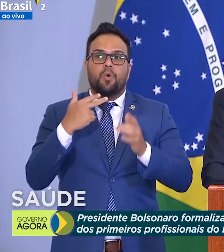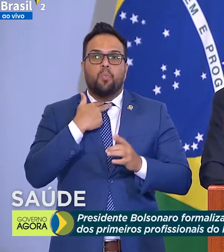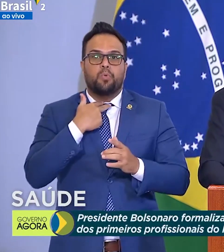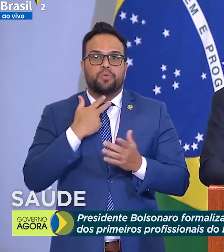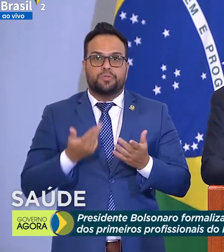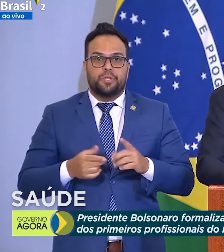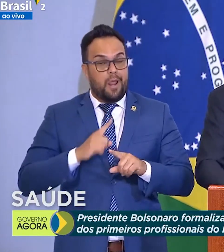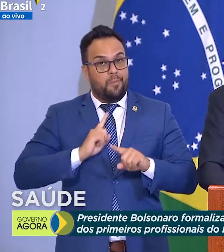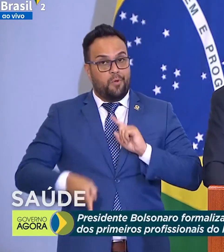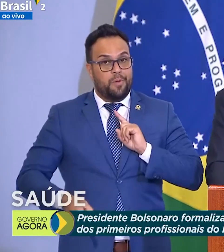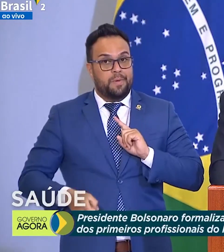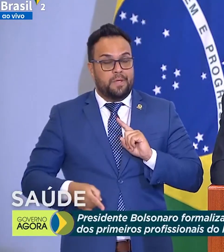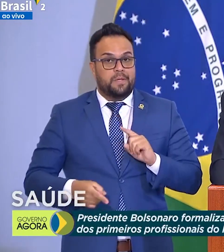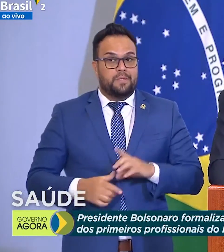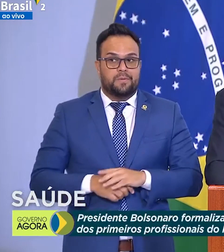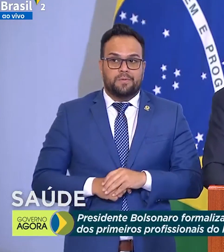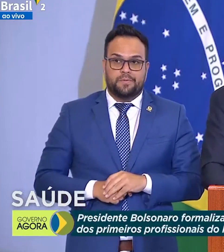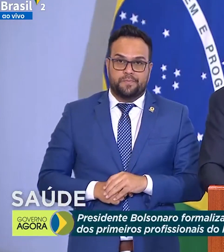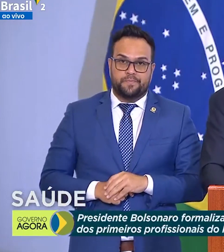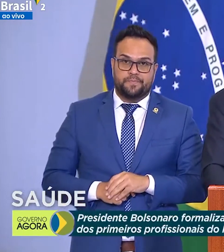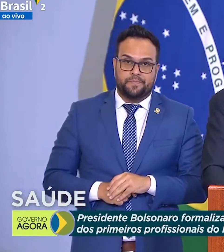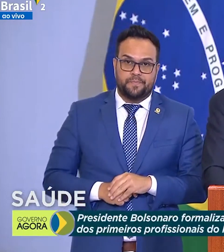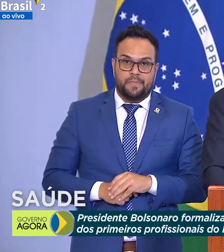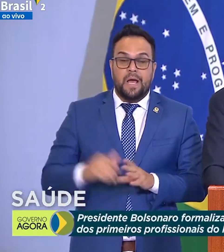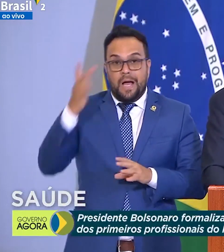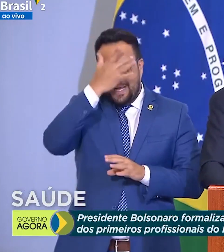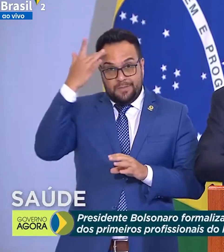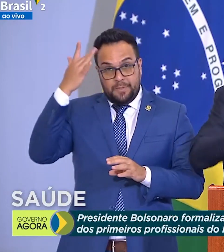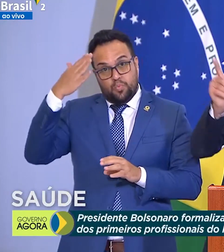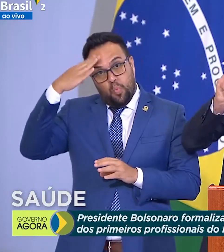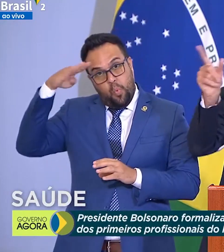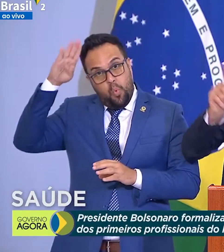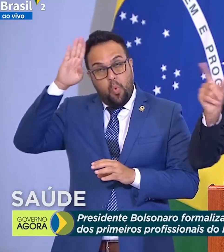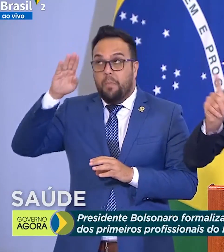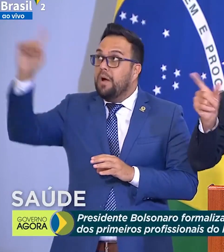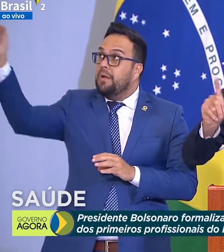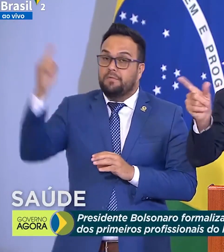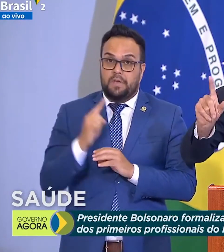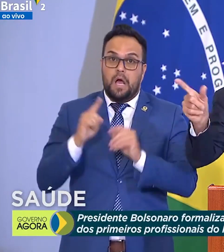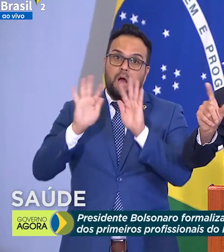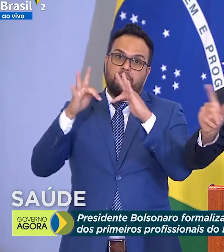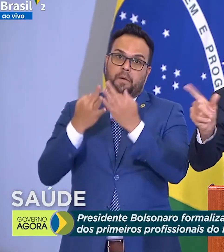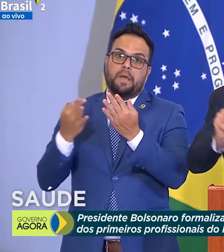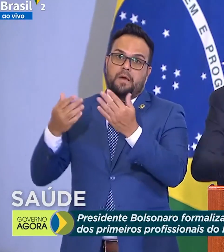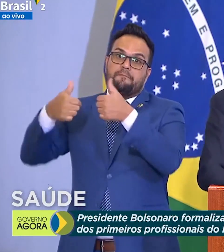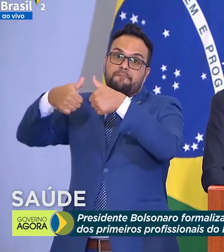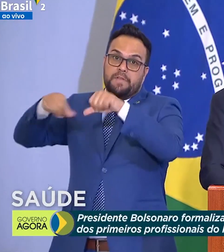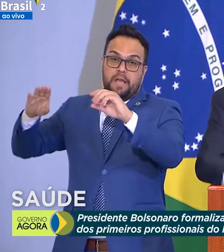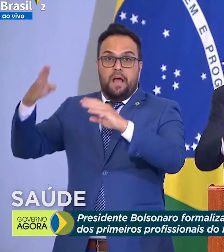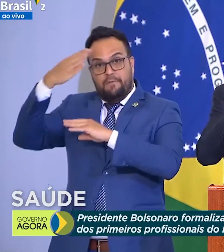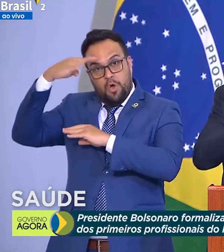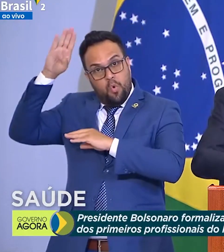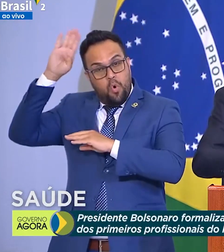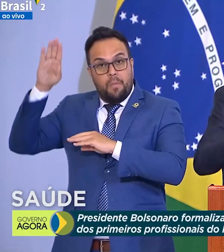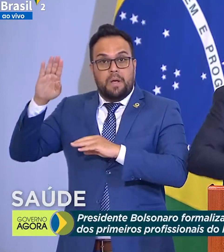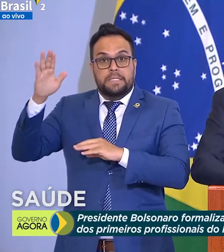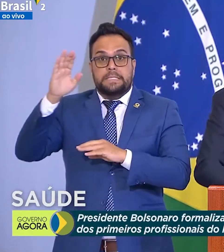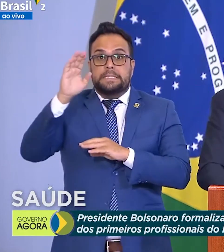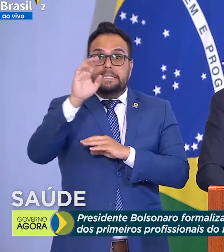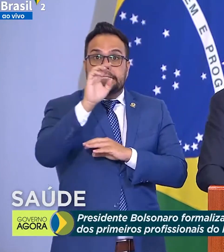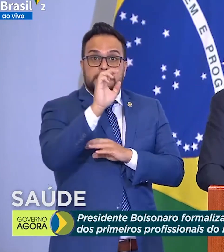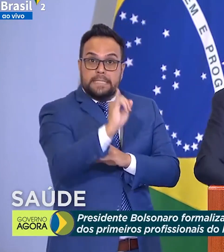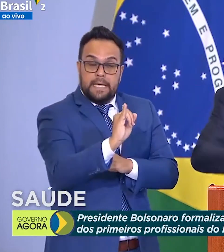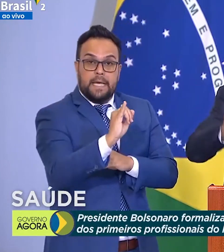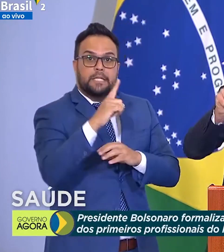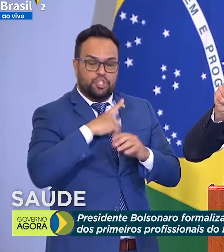esses, que não quero criticá-los não, que vinham para cá, porque seus familiares ficavam em Cuba, e se eles não cumprissem